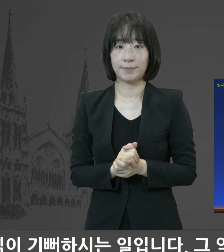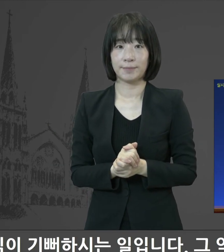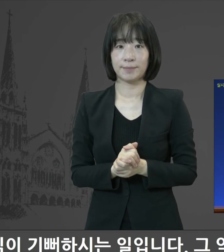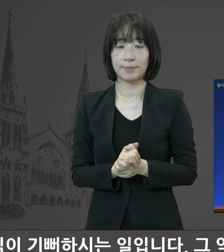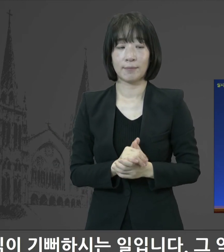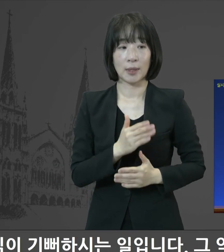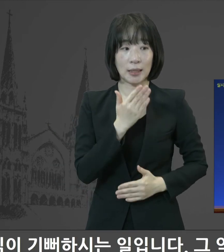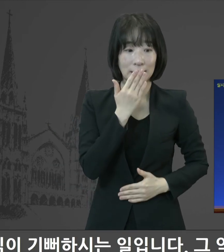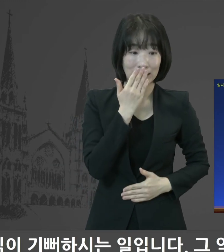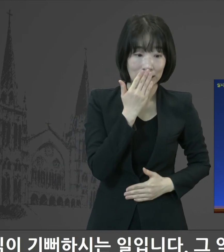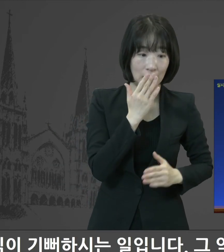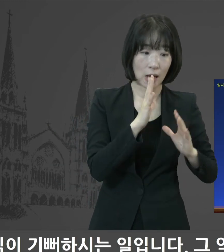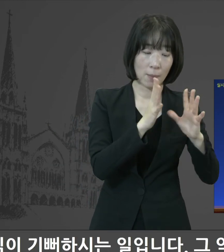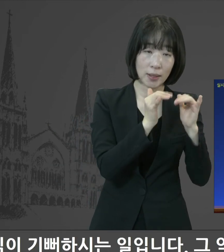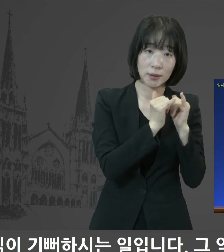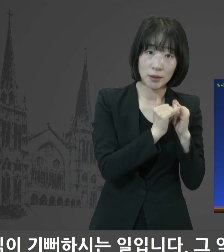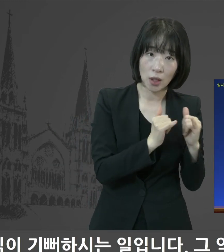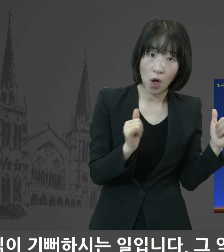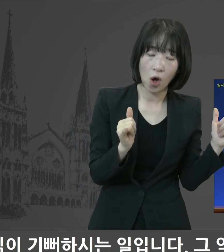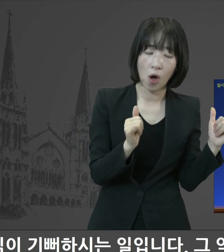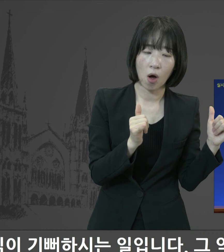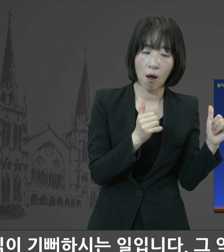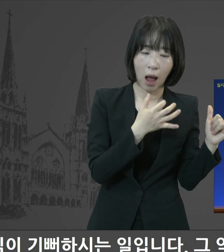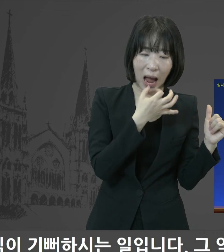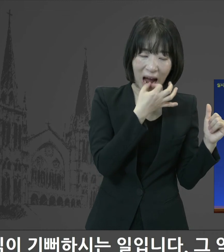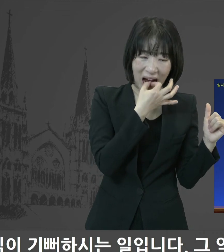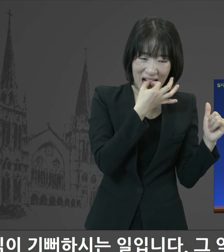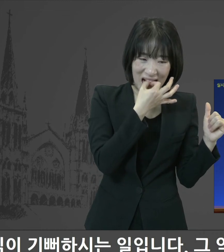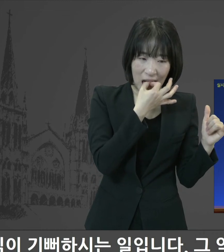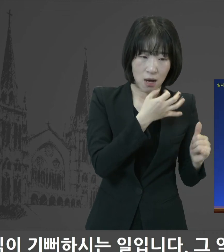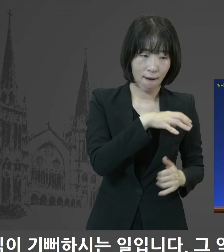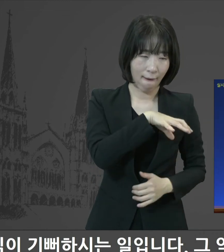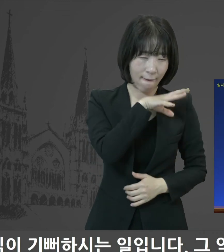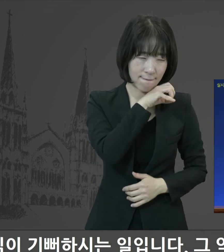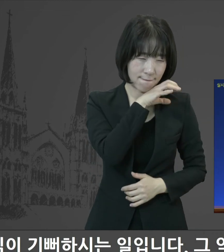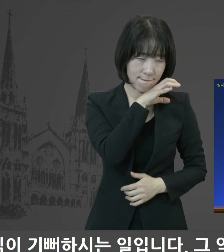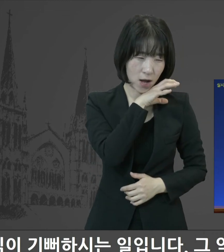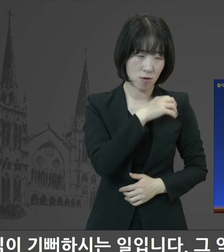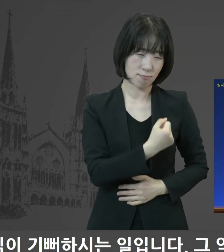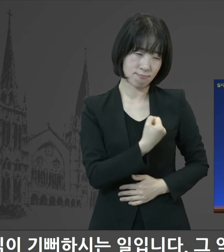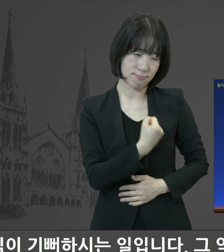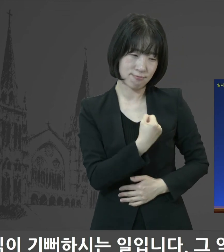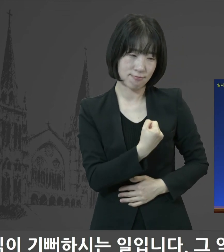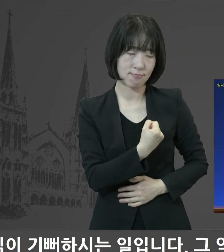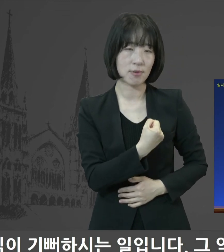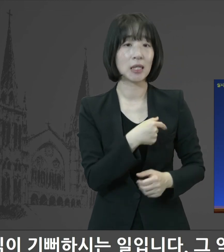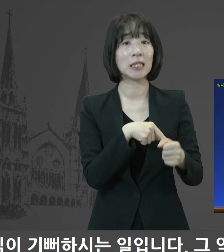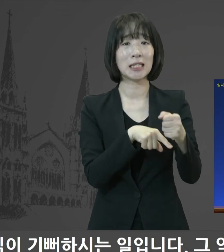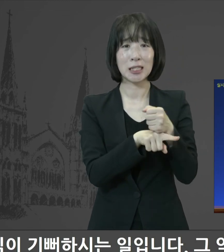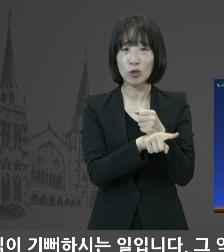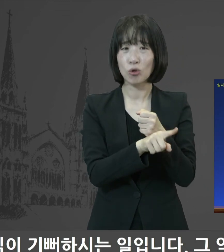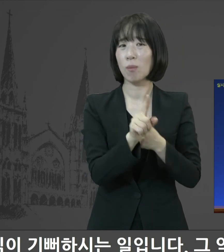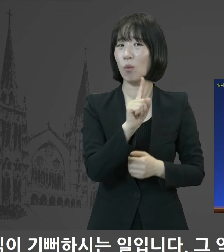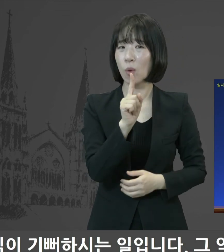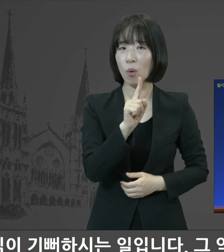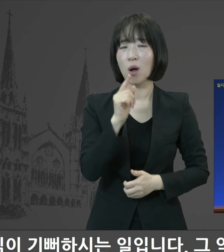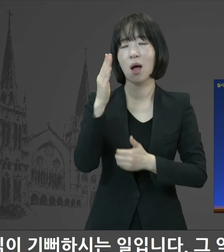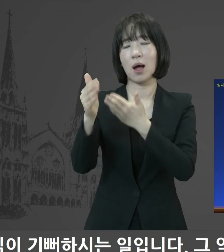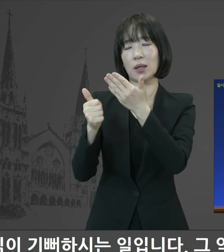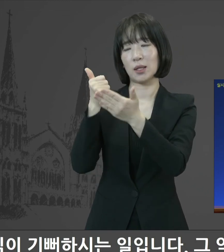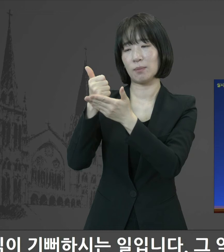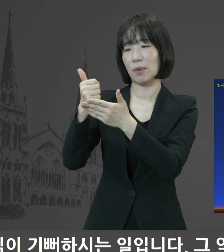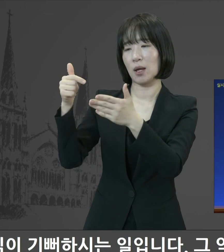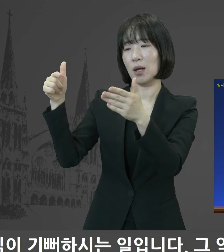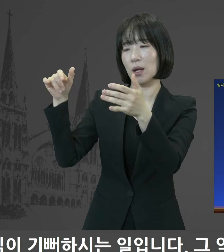이스라엘 백성의 탐욕과 원망 가운데 진짜는 하나님의 약속에